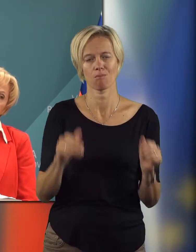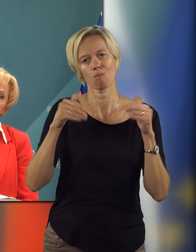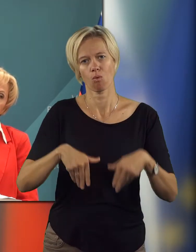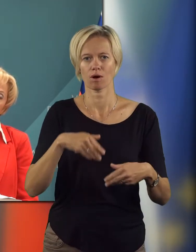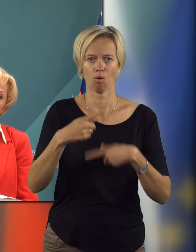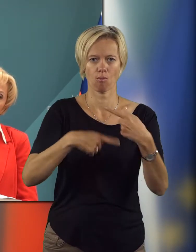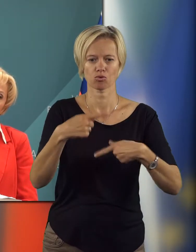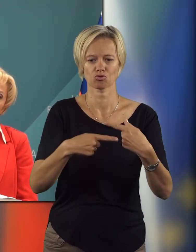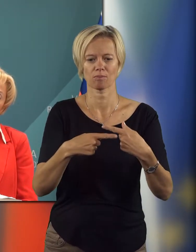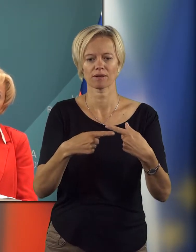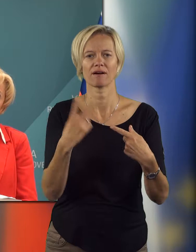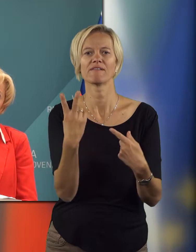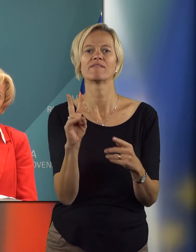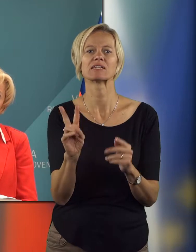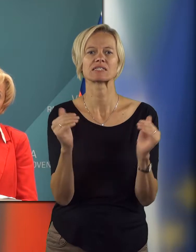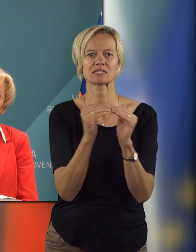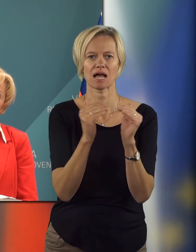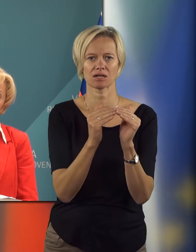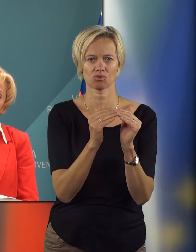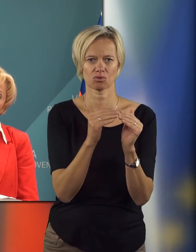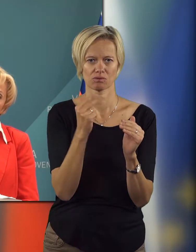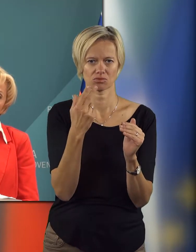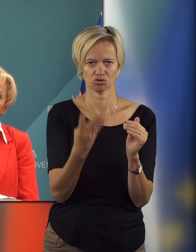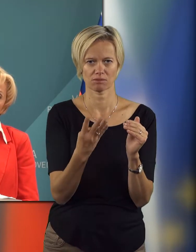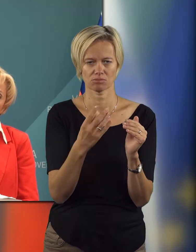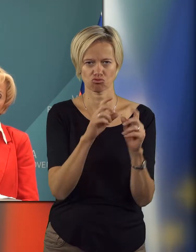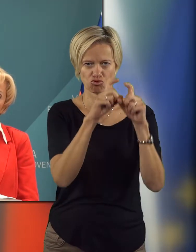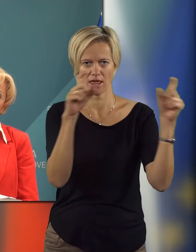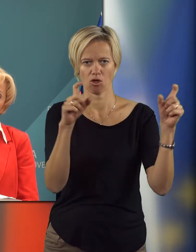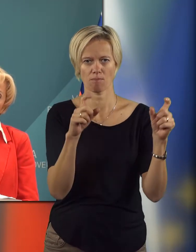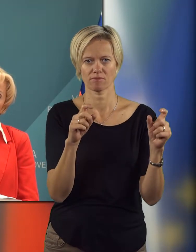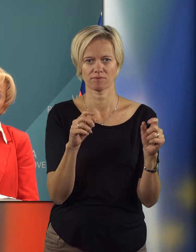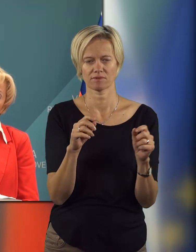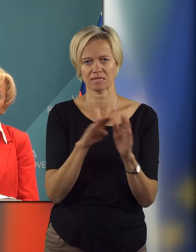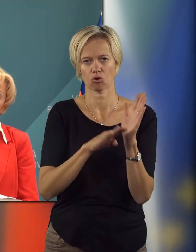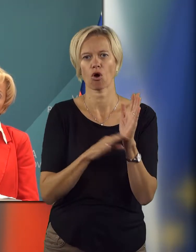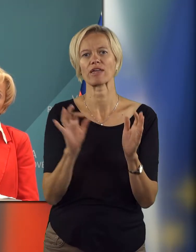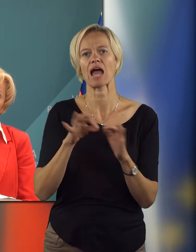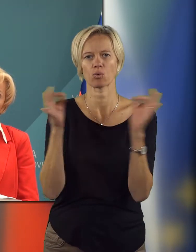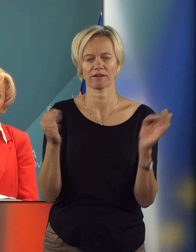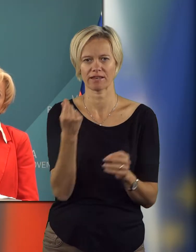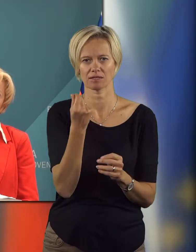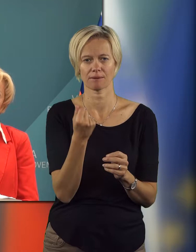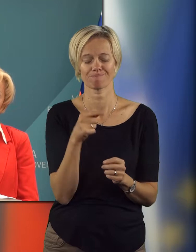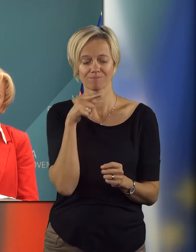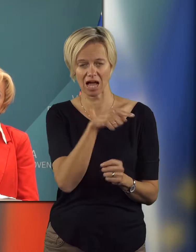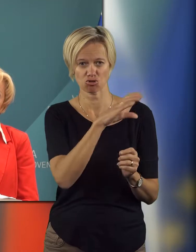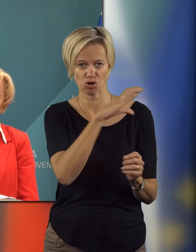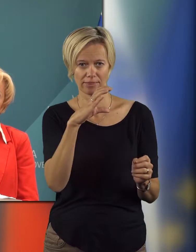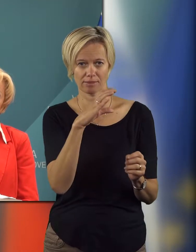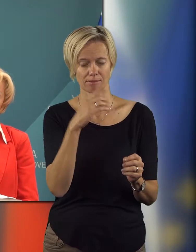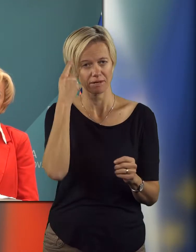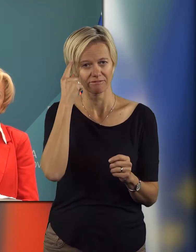izpeljamo, moramo postopati v skladu z 40. členom Zakona o javnih financah. Ta predvideva, da